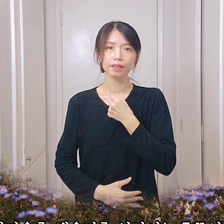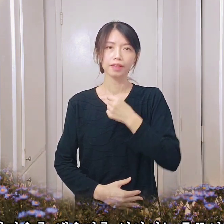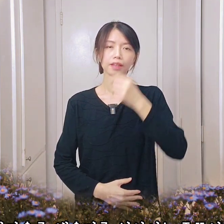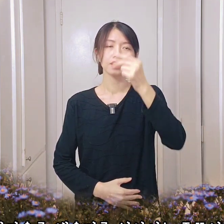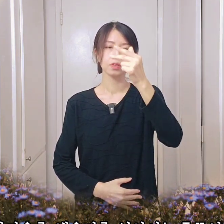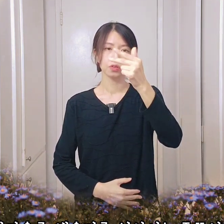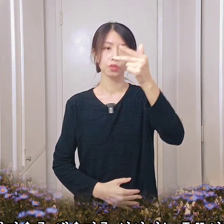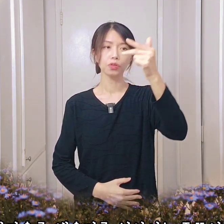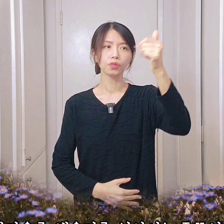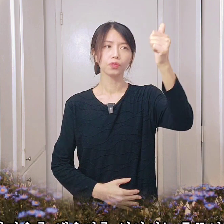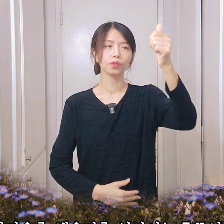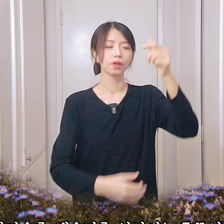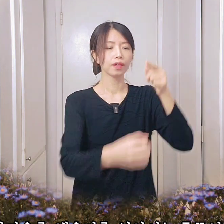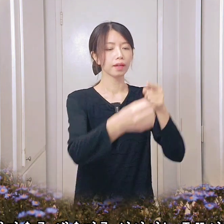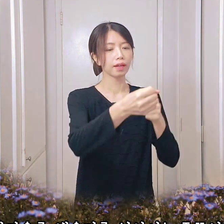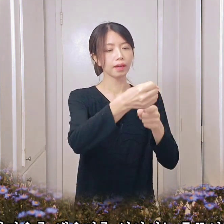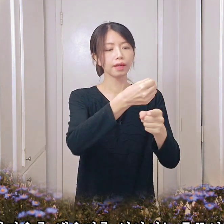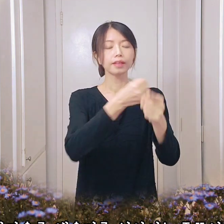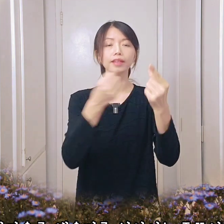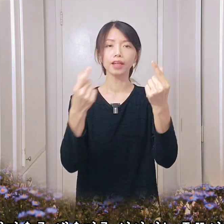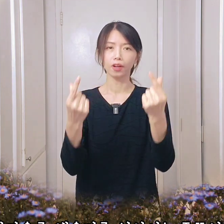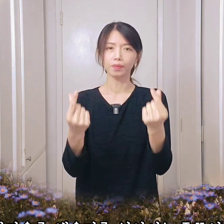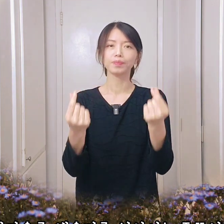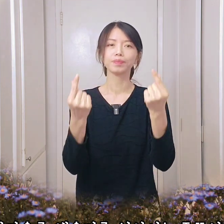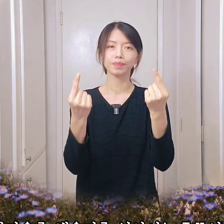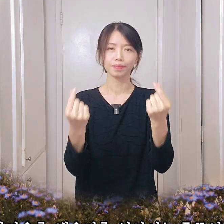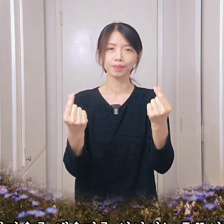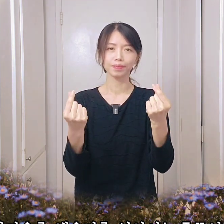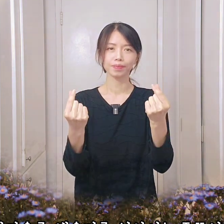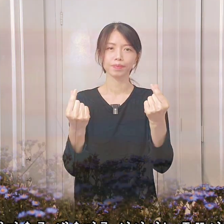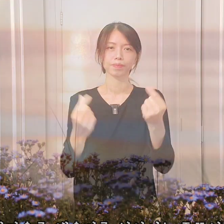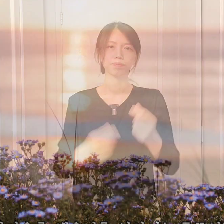원하시는 주, 뜻처럼.